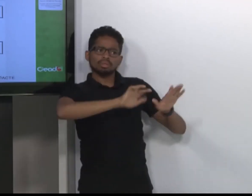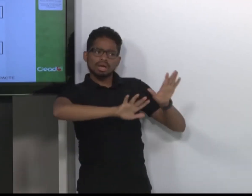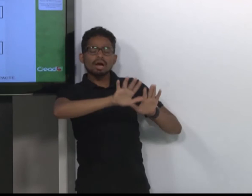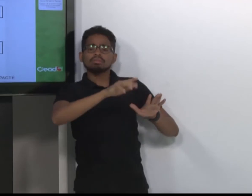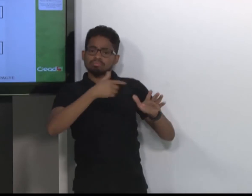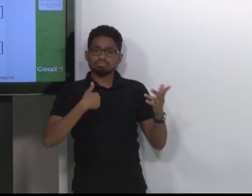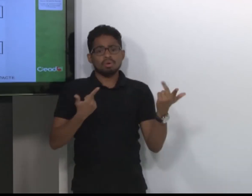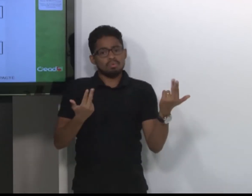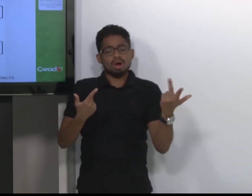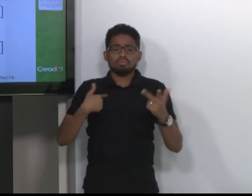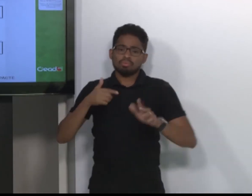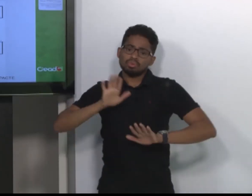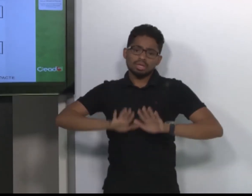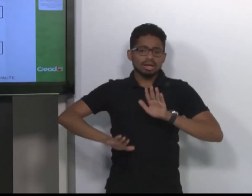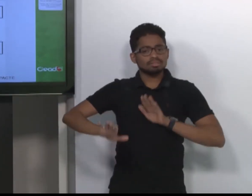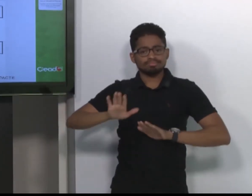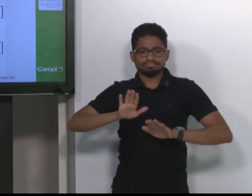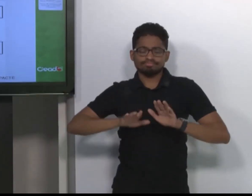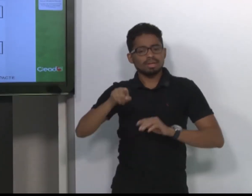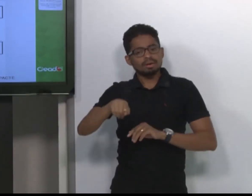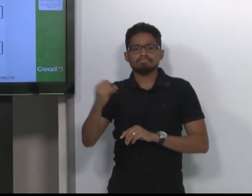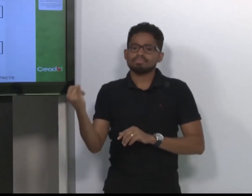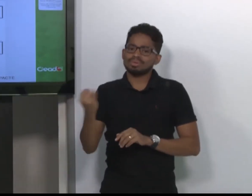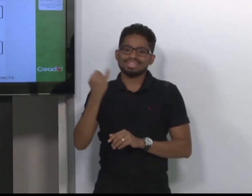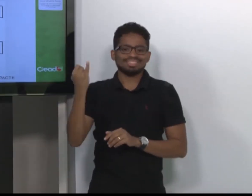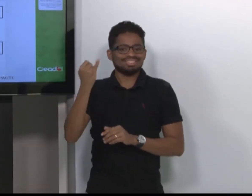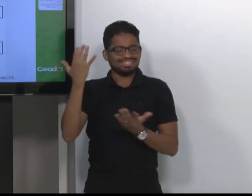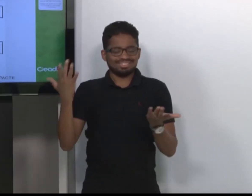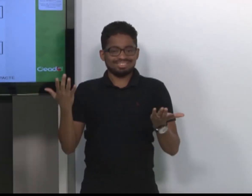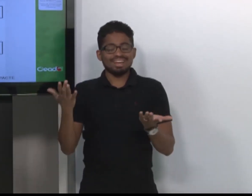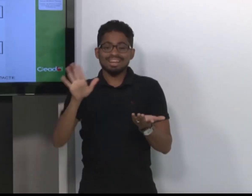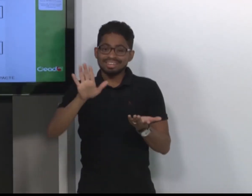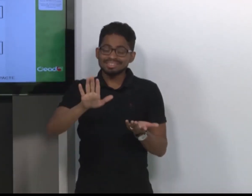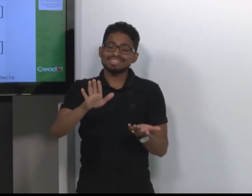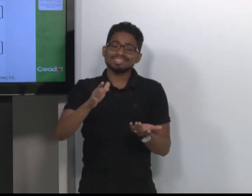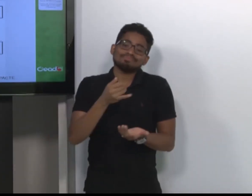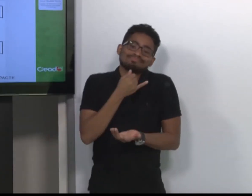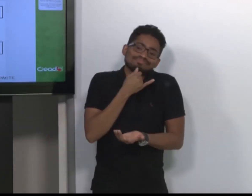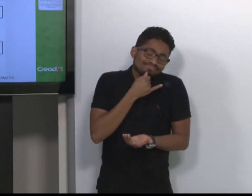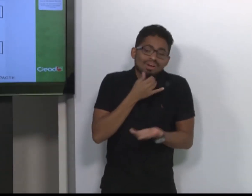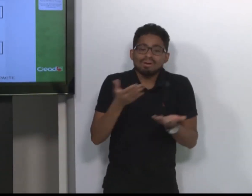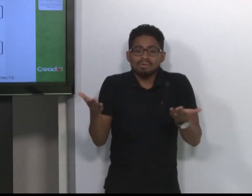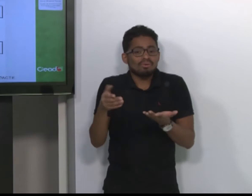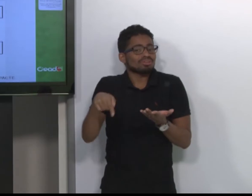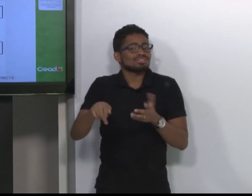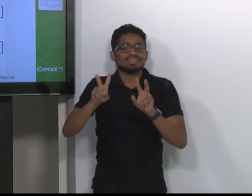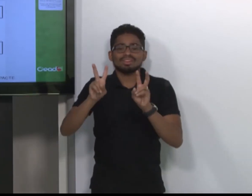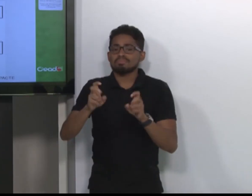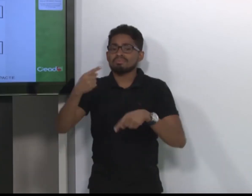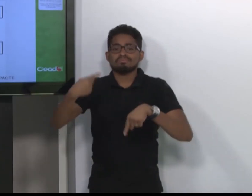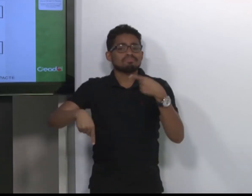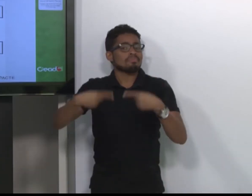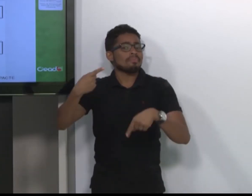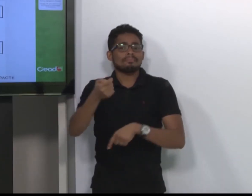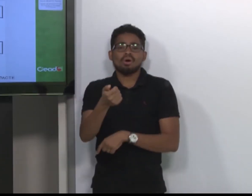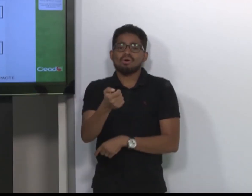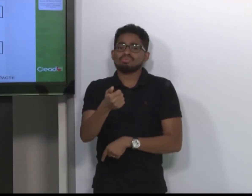profissionais. Em outras áreas, é necessário ter cuidado também, isso é importante. Porém, infelizmente, essa temática é